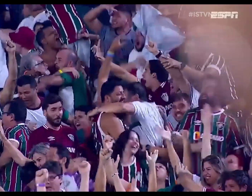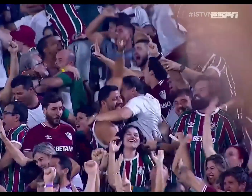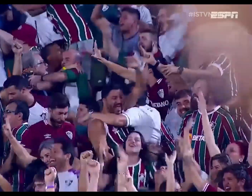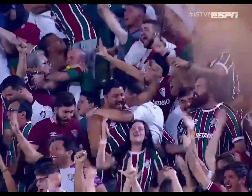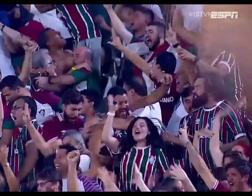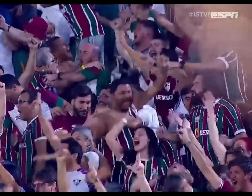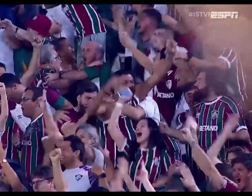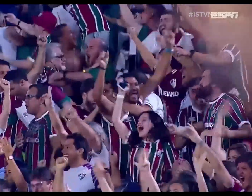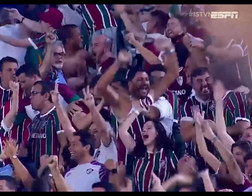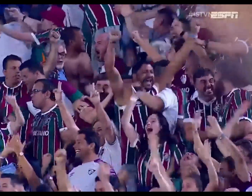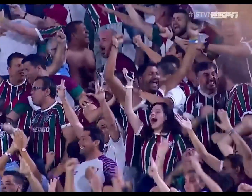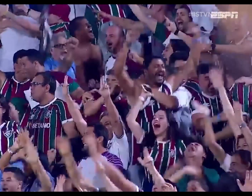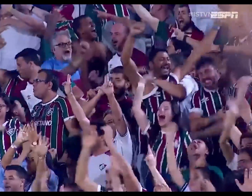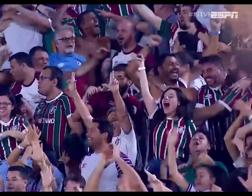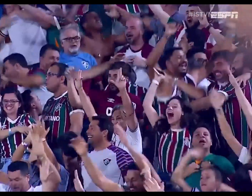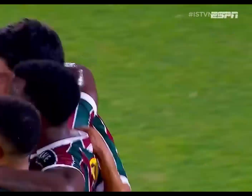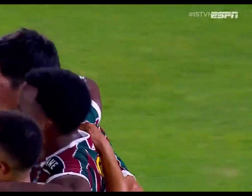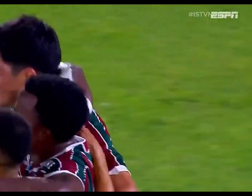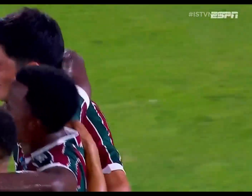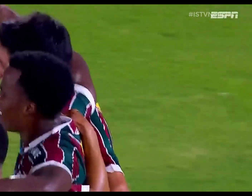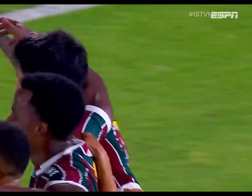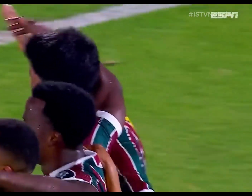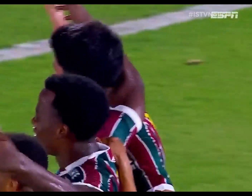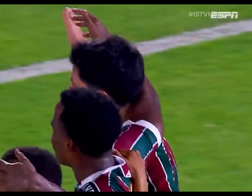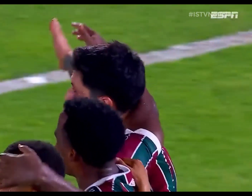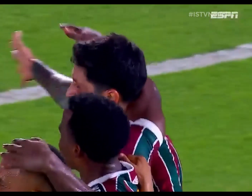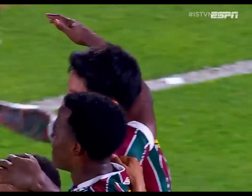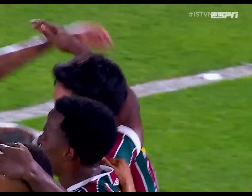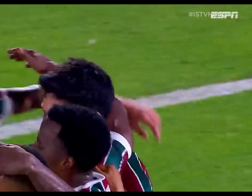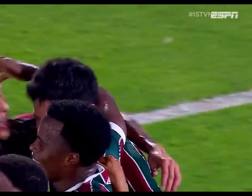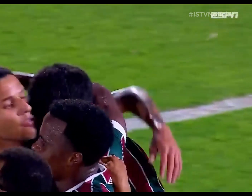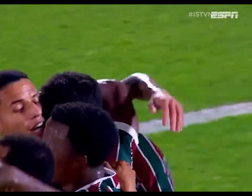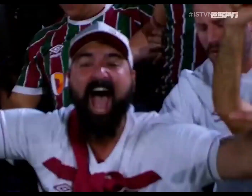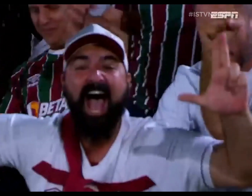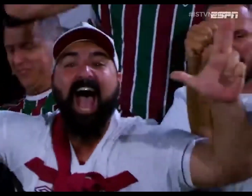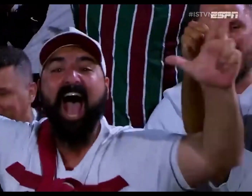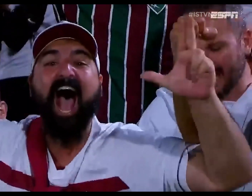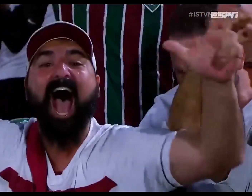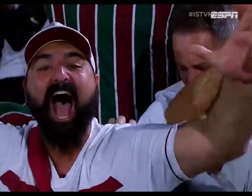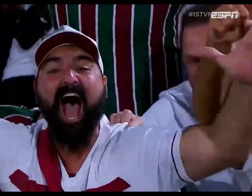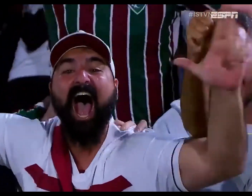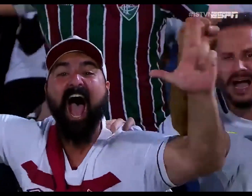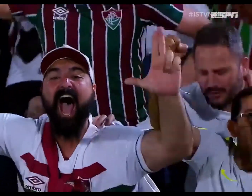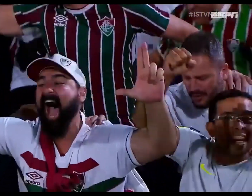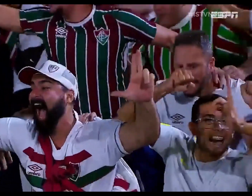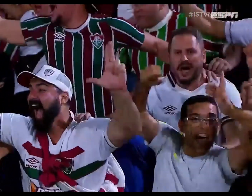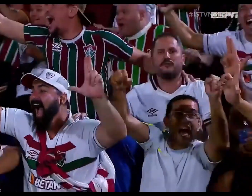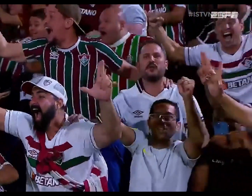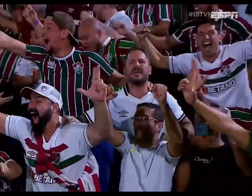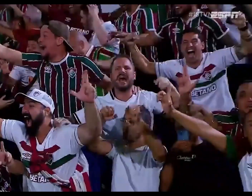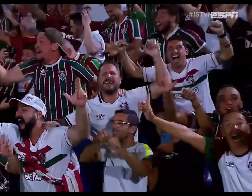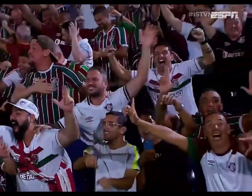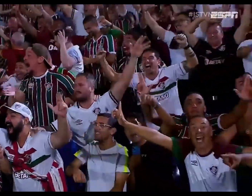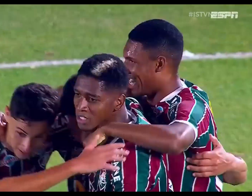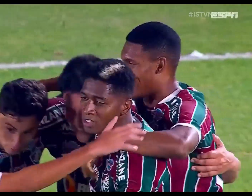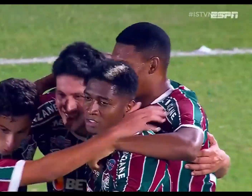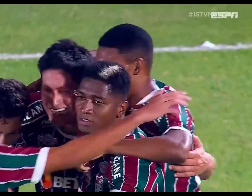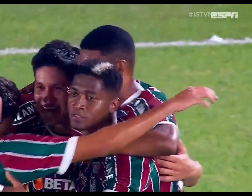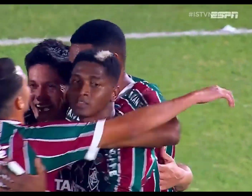final e por 3-1 o jogo de volta, que disputou fora de casa. Já o Colorado venceu as duas partidas que disputou contra o